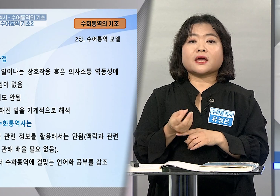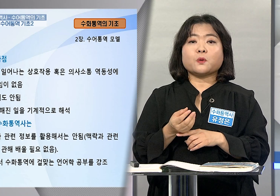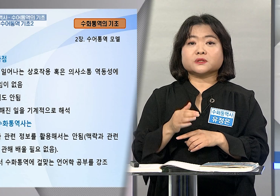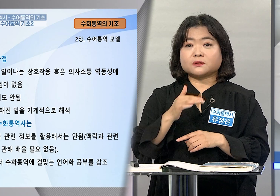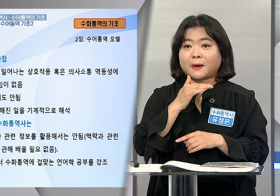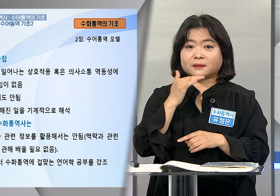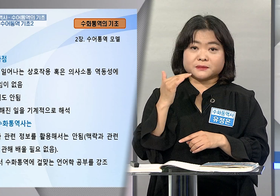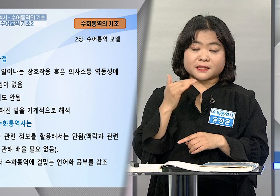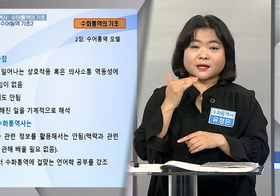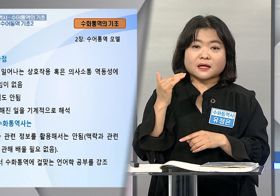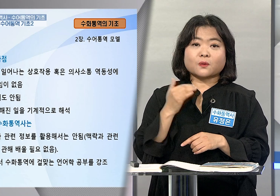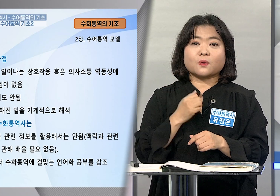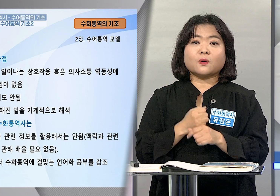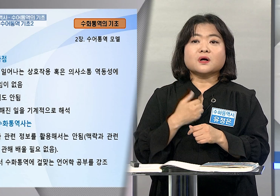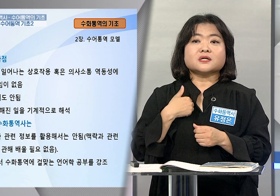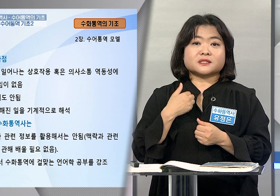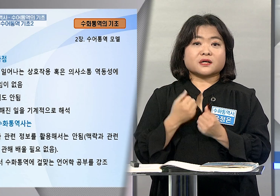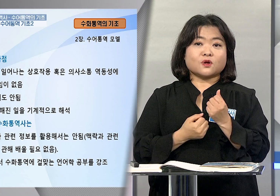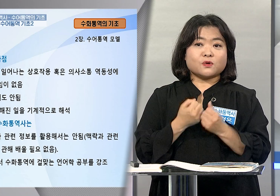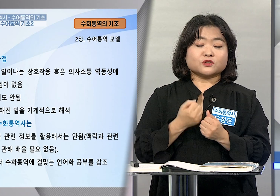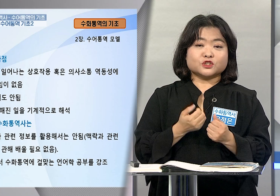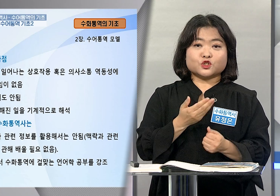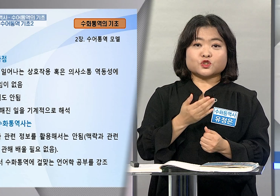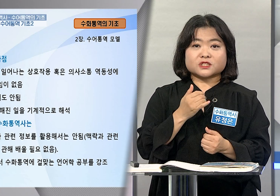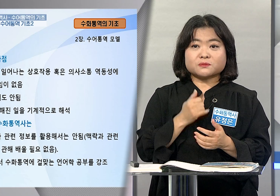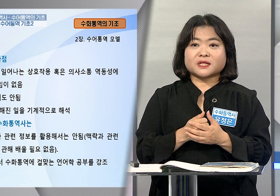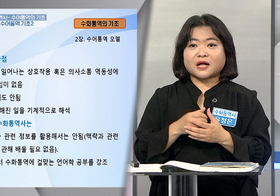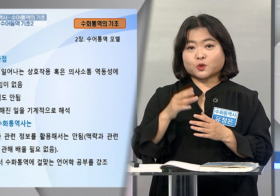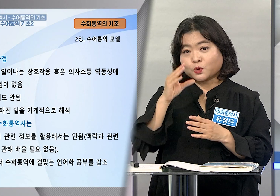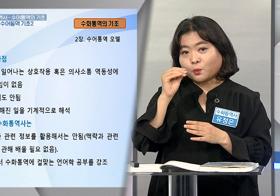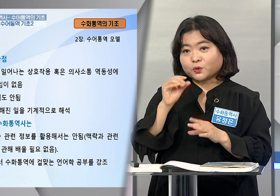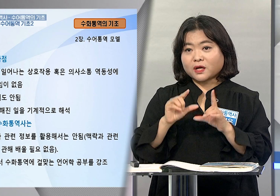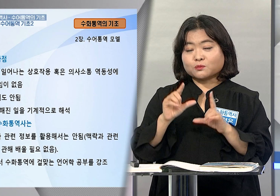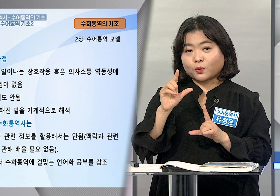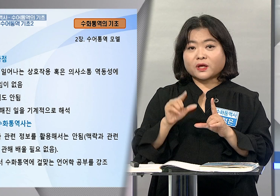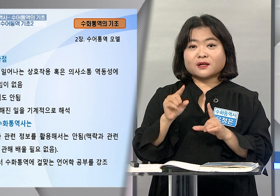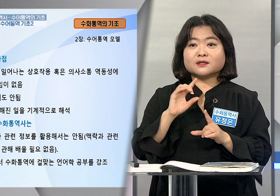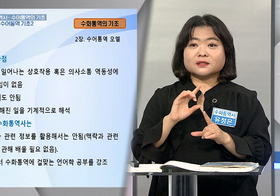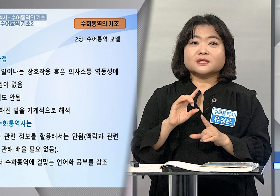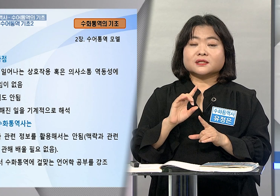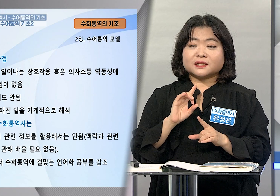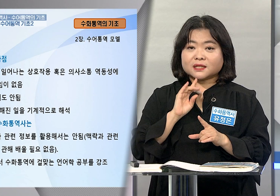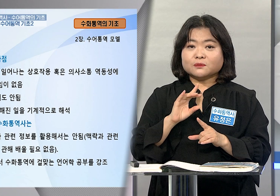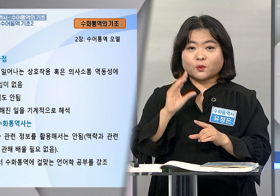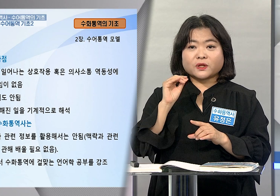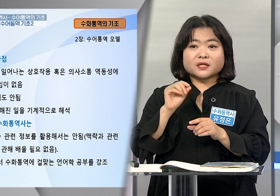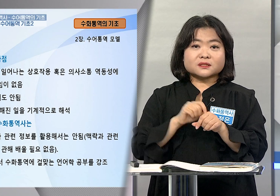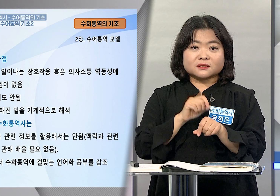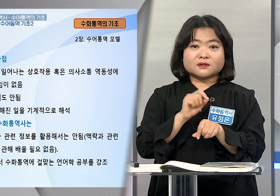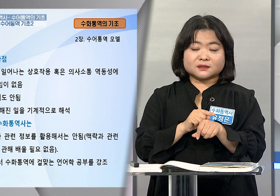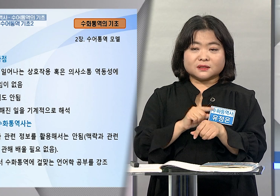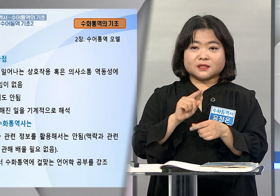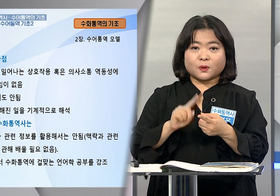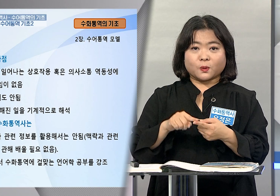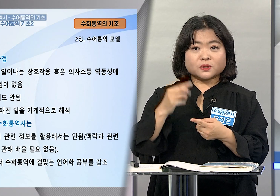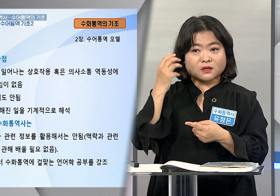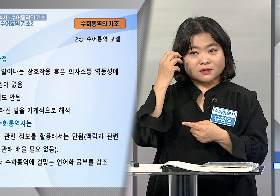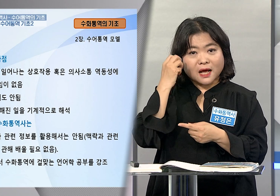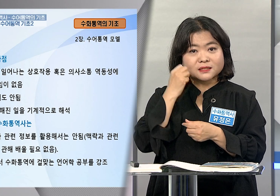훨씬 더 바람직하다고 제가 설명드릴 수 있습니다. 요 모델은 모델의 특성은 이대로 기억을